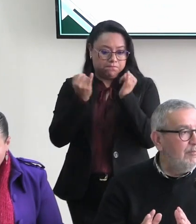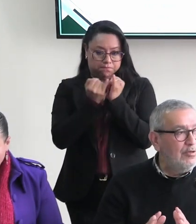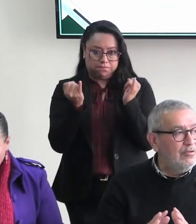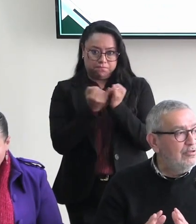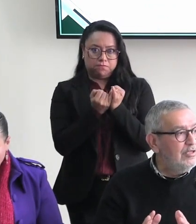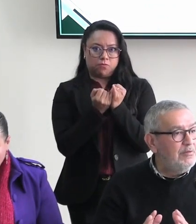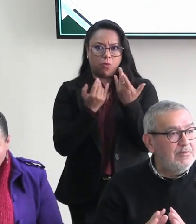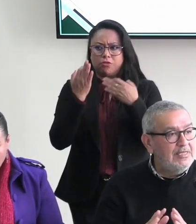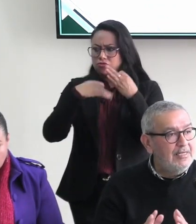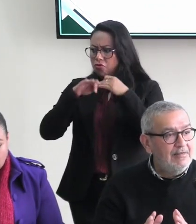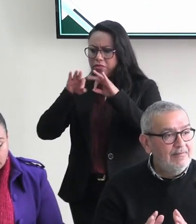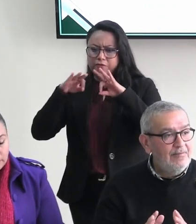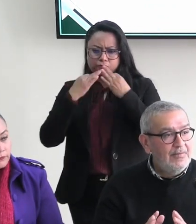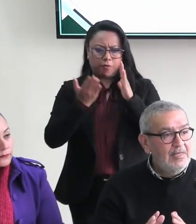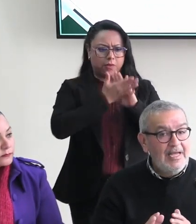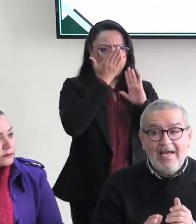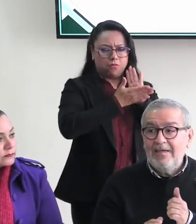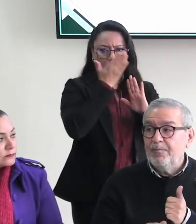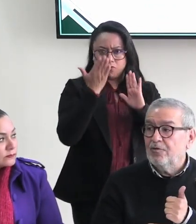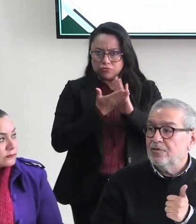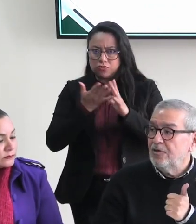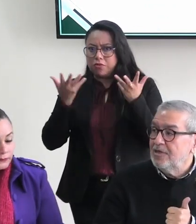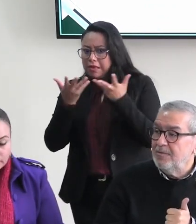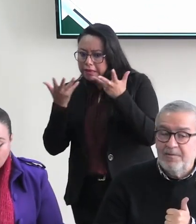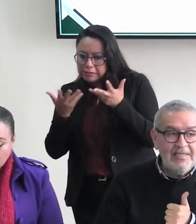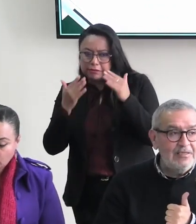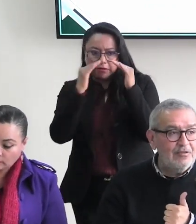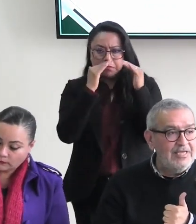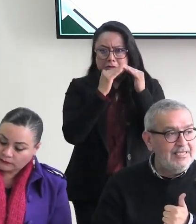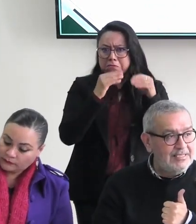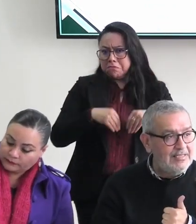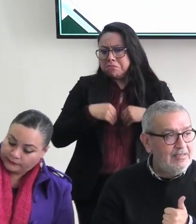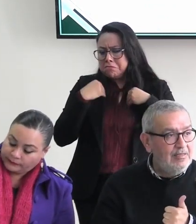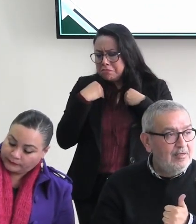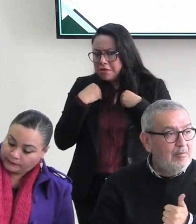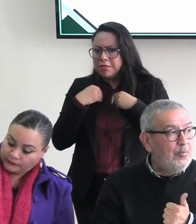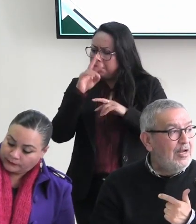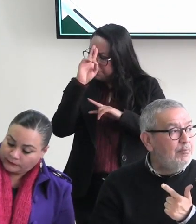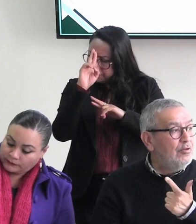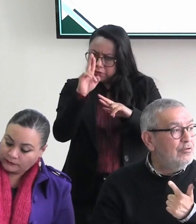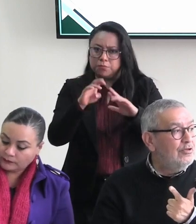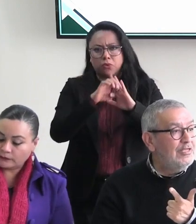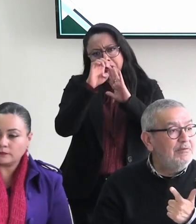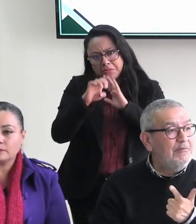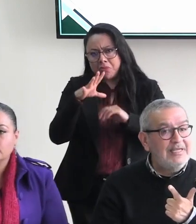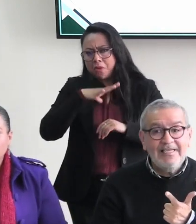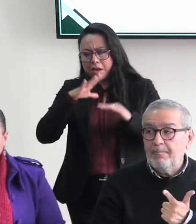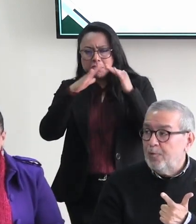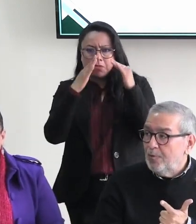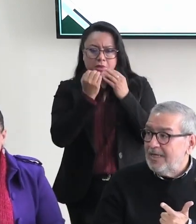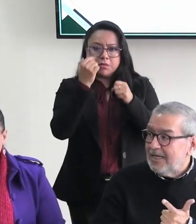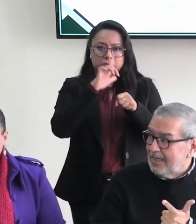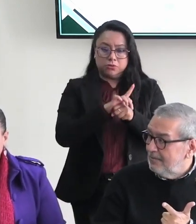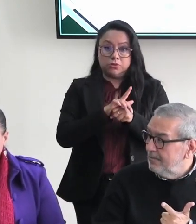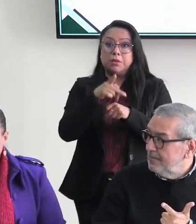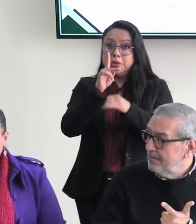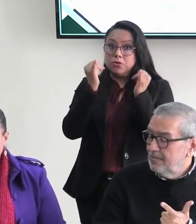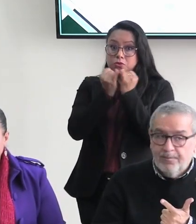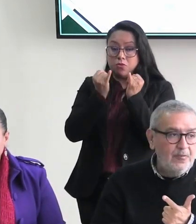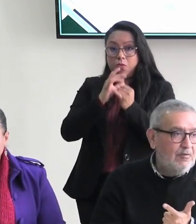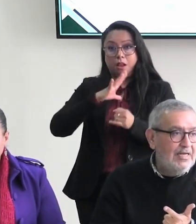las formas de producción de vivienda. Hay producción de vivienda social, sí, pero hay producción de vivienda